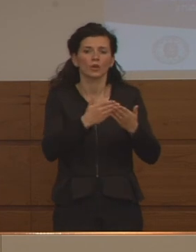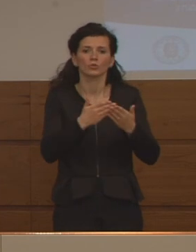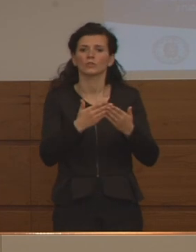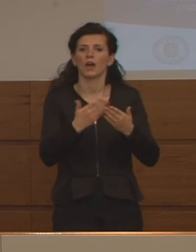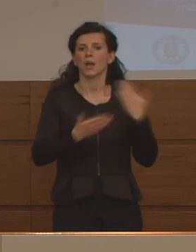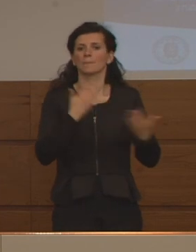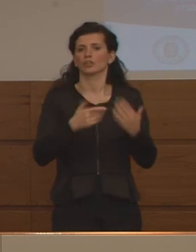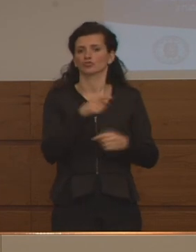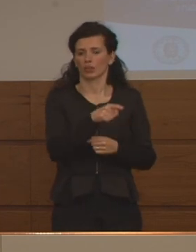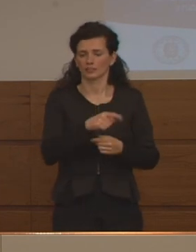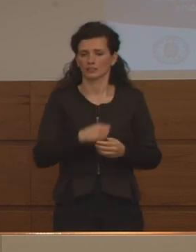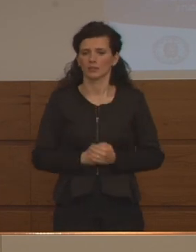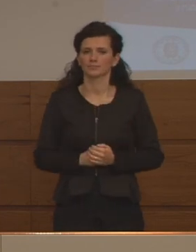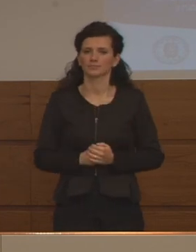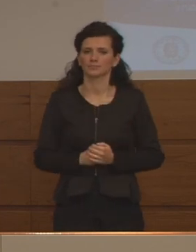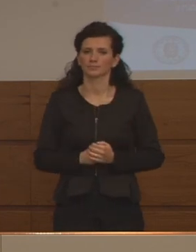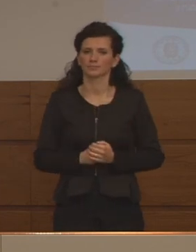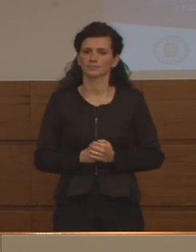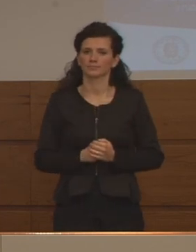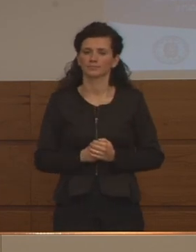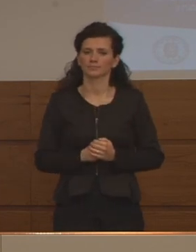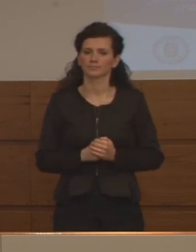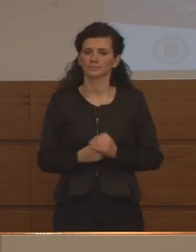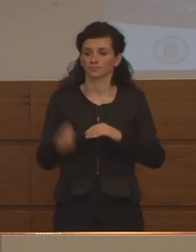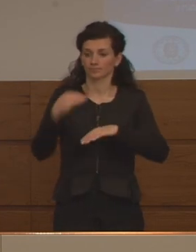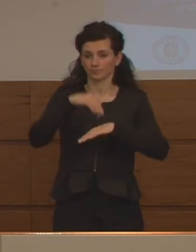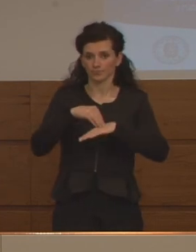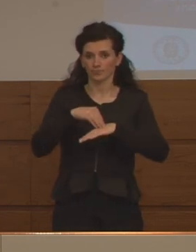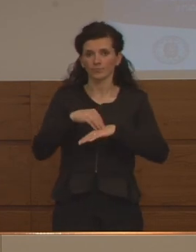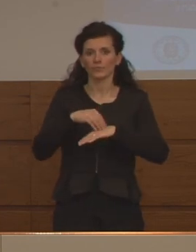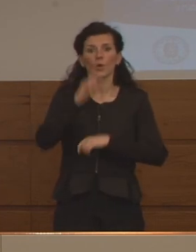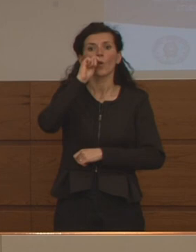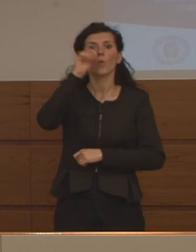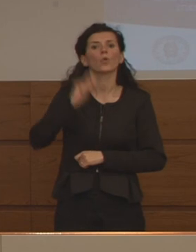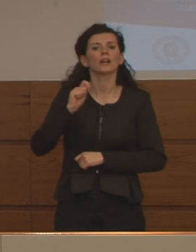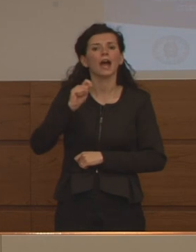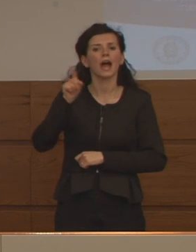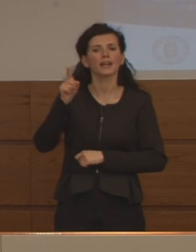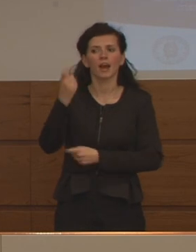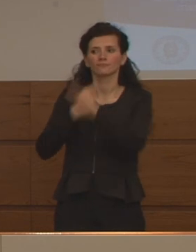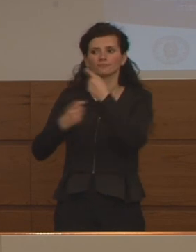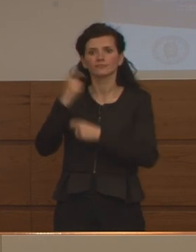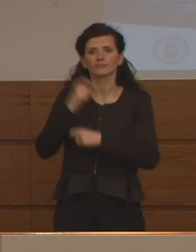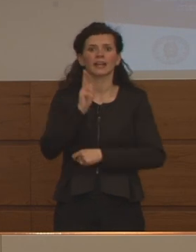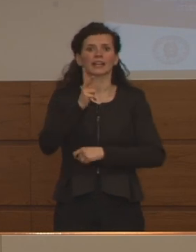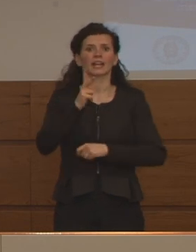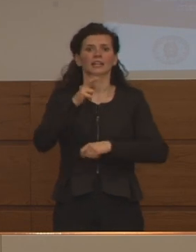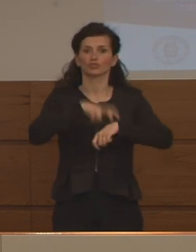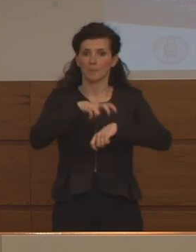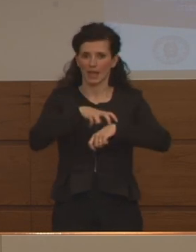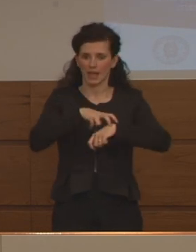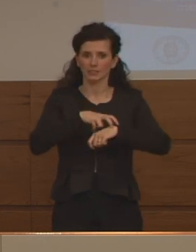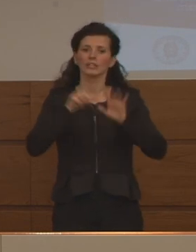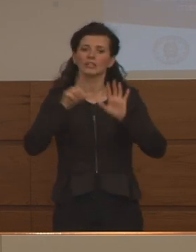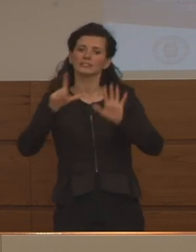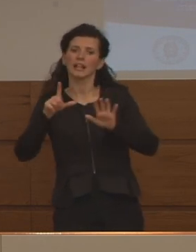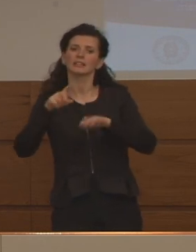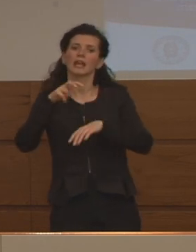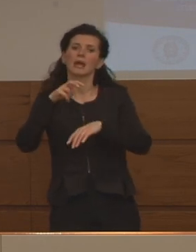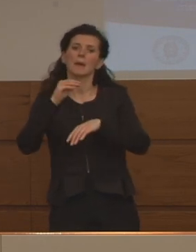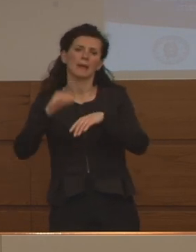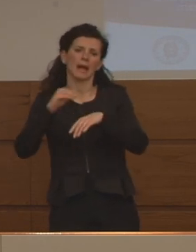oggi voglio anche ricordare che sono arrivati dall ucraina 13 medici e 7 paramedici